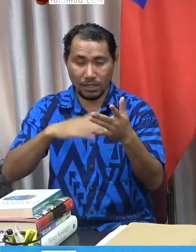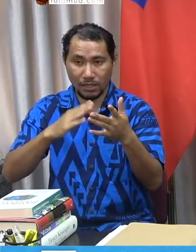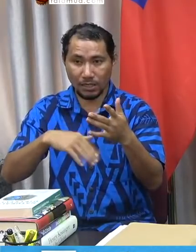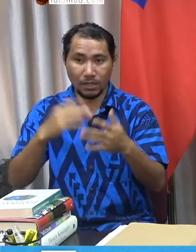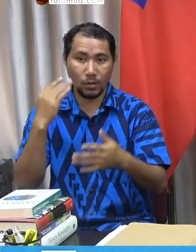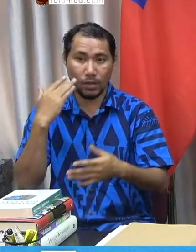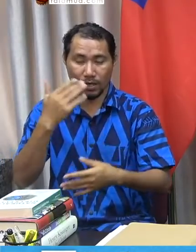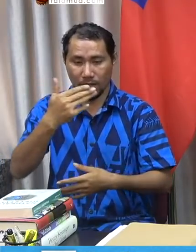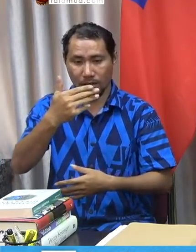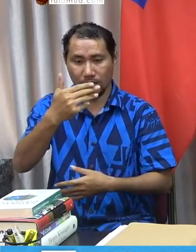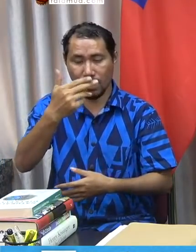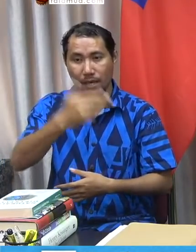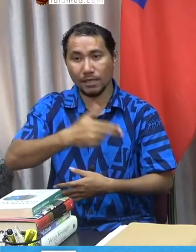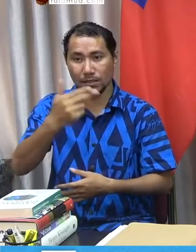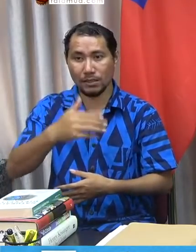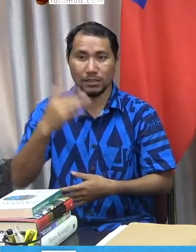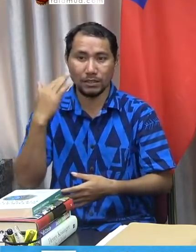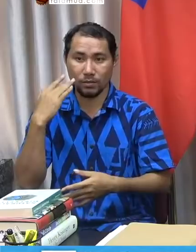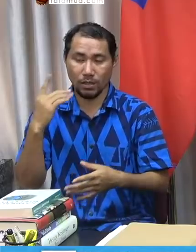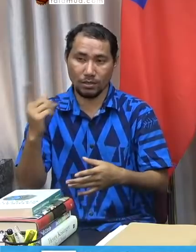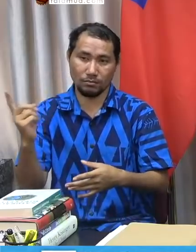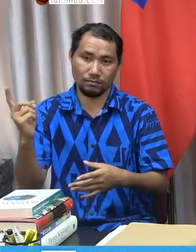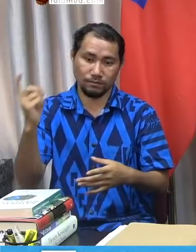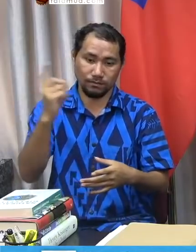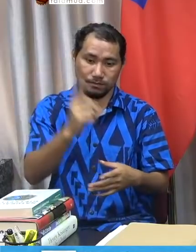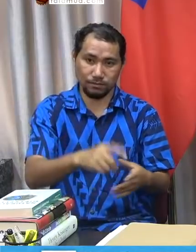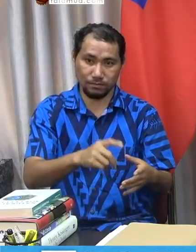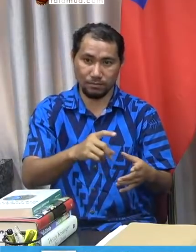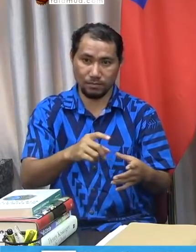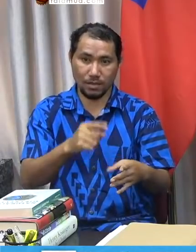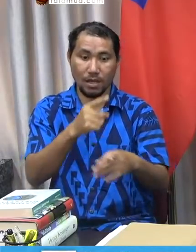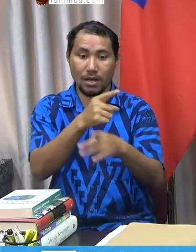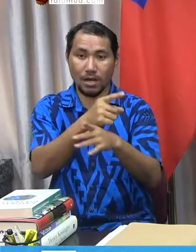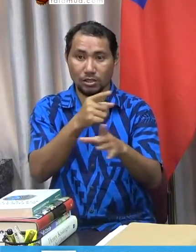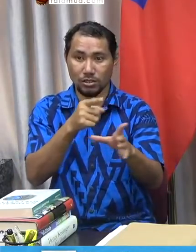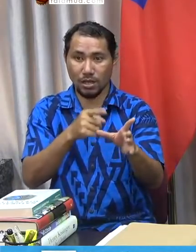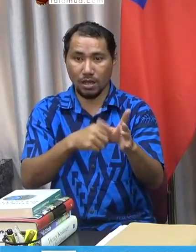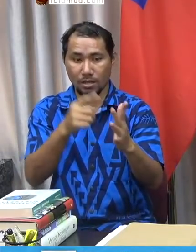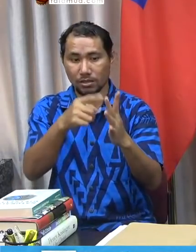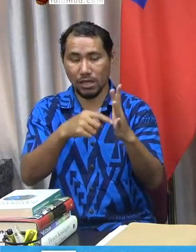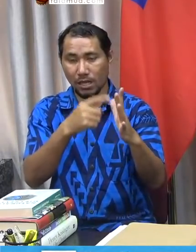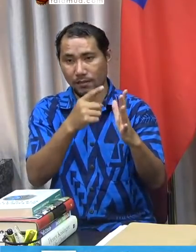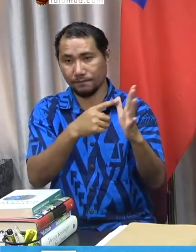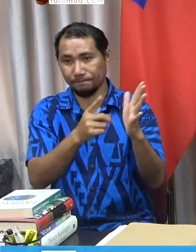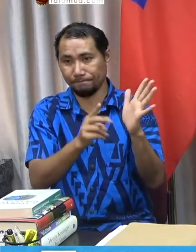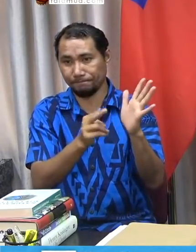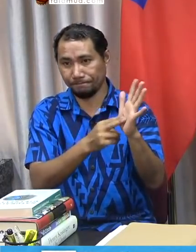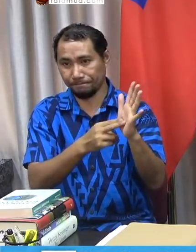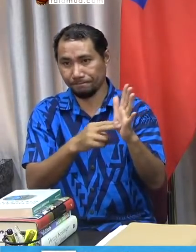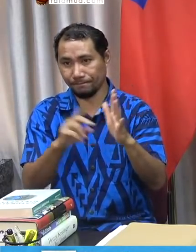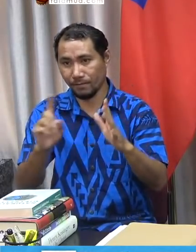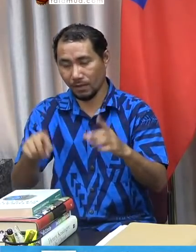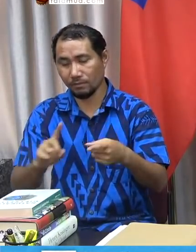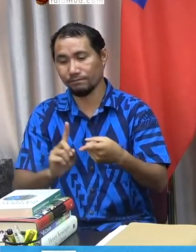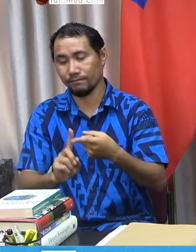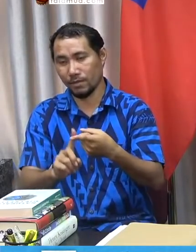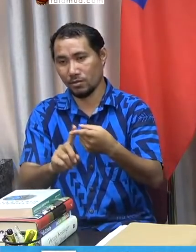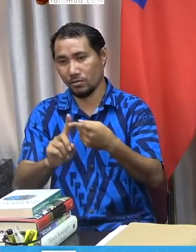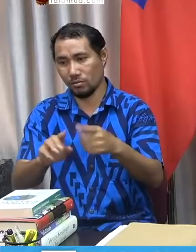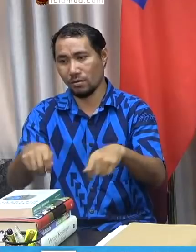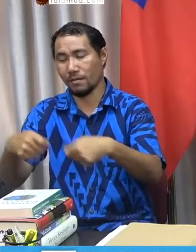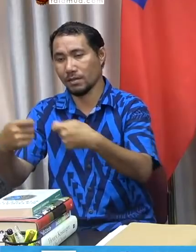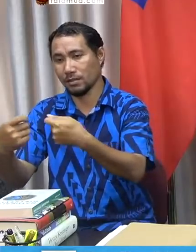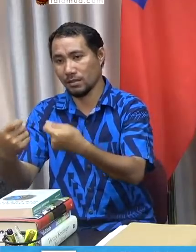i le toe taniu mai o le whono. Ia ona whapea nā fo i lea ona whanga solo atua i komiti o le